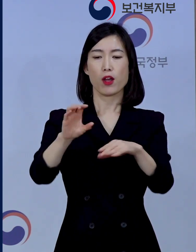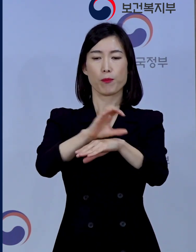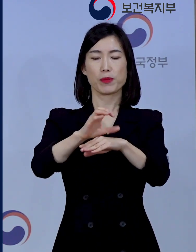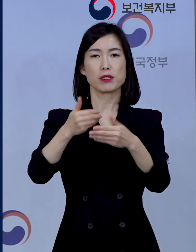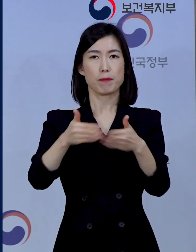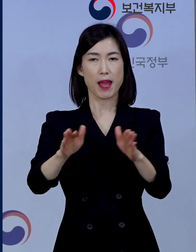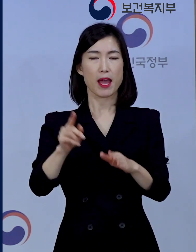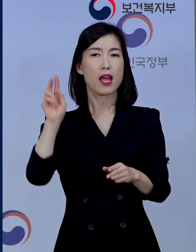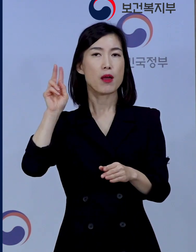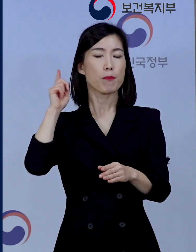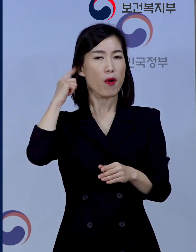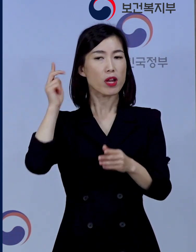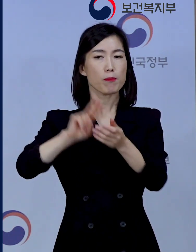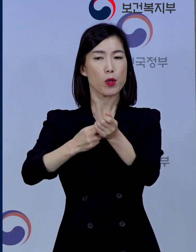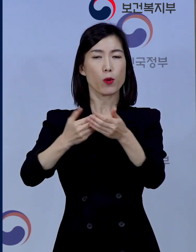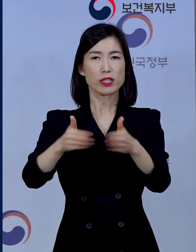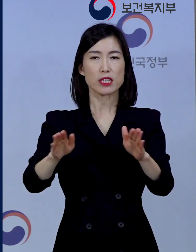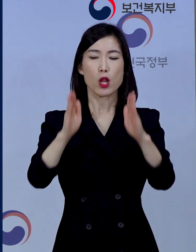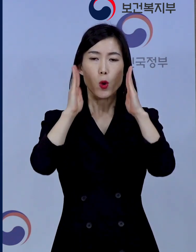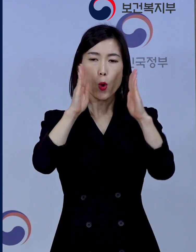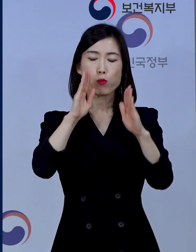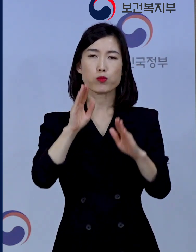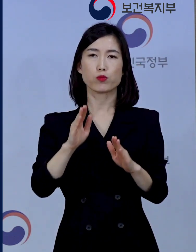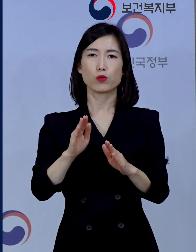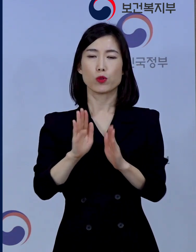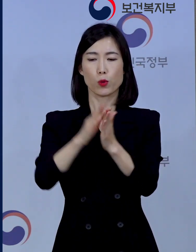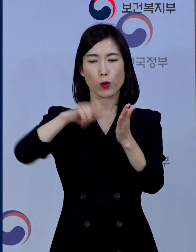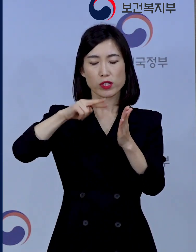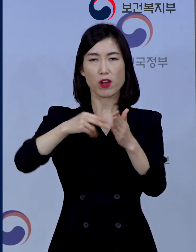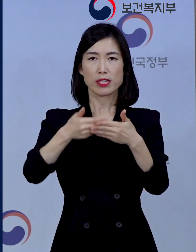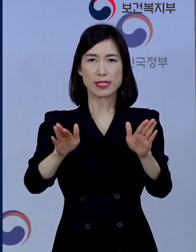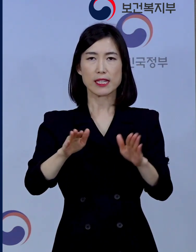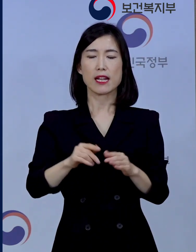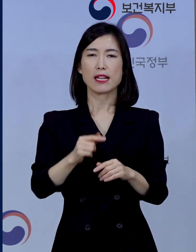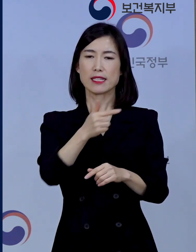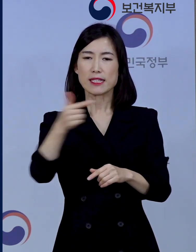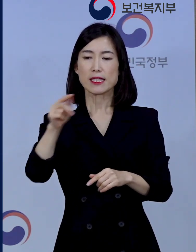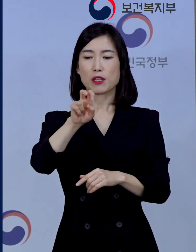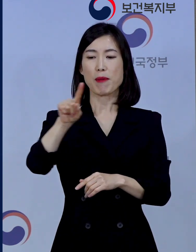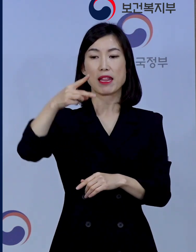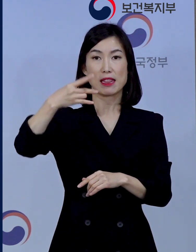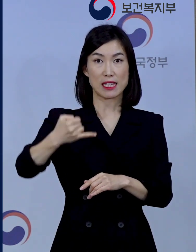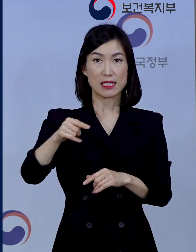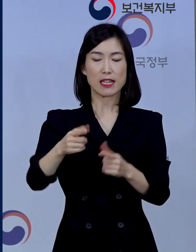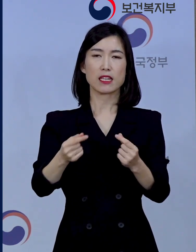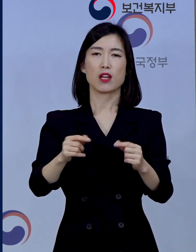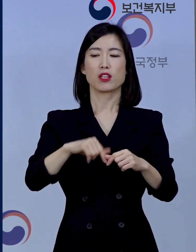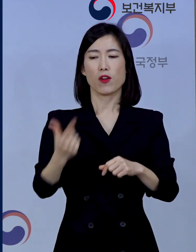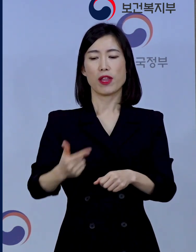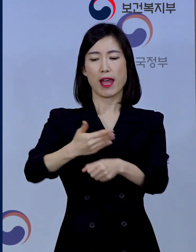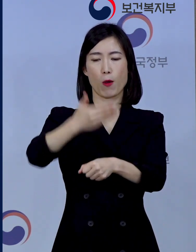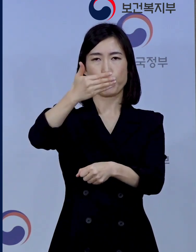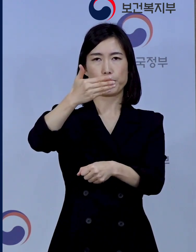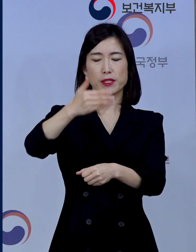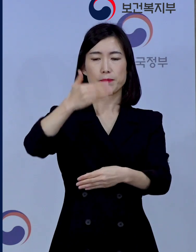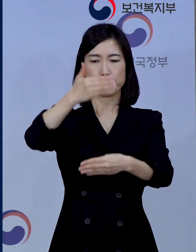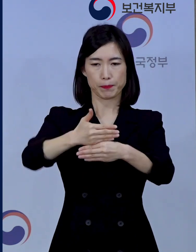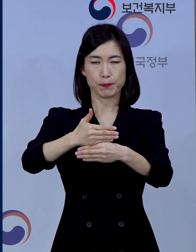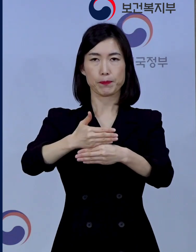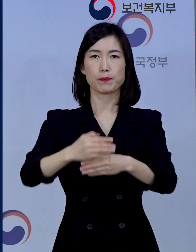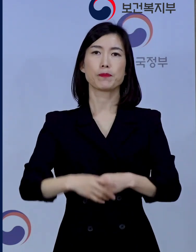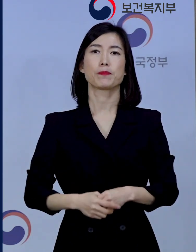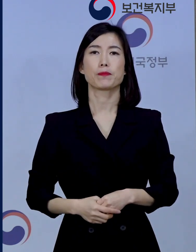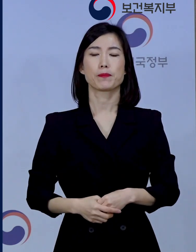영화관, PC방, 미용실, 독서실, 대형마트 등 주요 다중이용시설은 오후 9시 이후